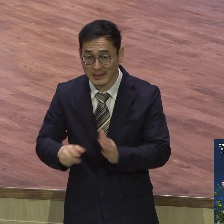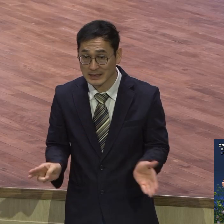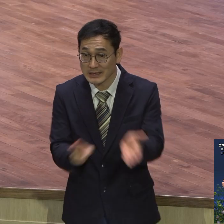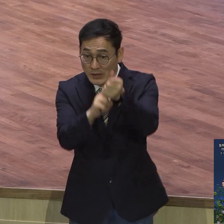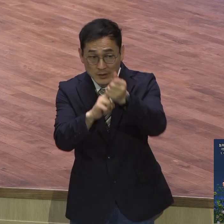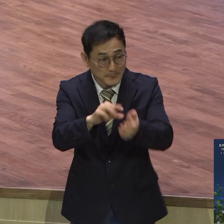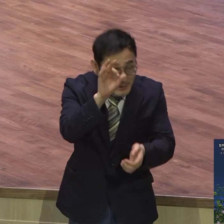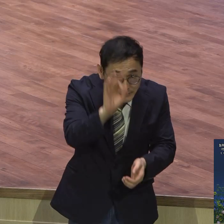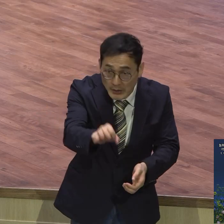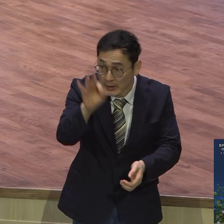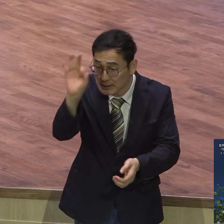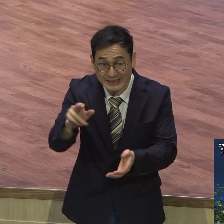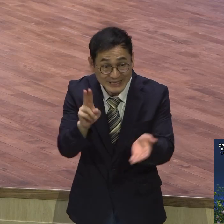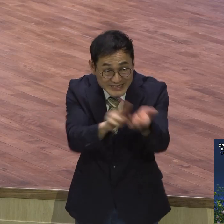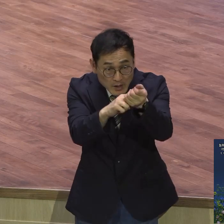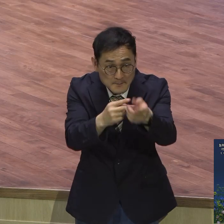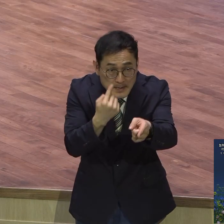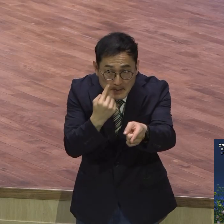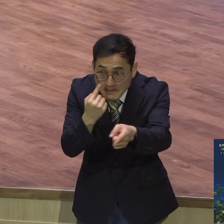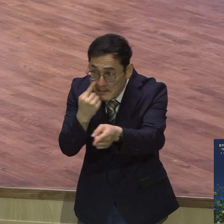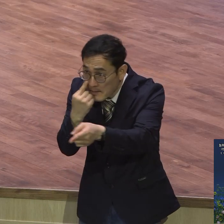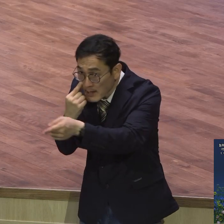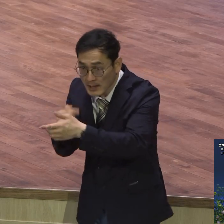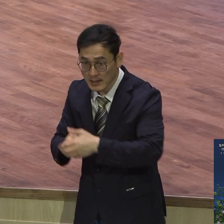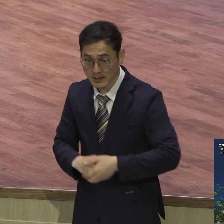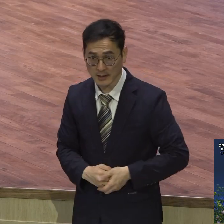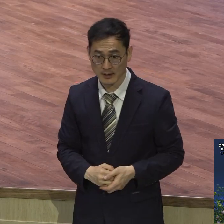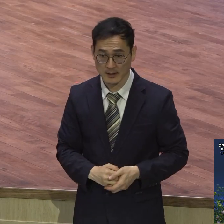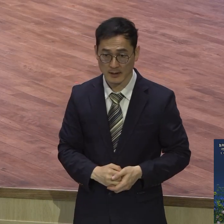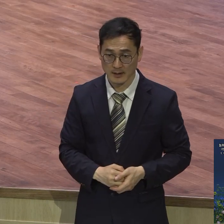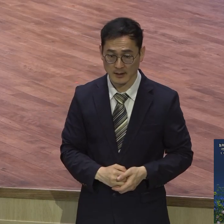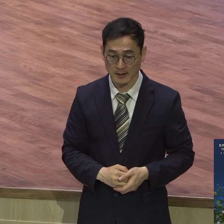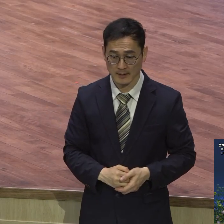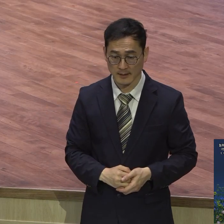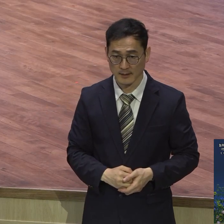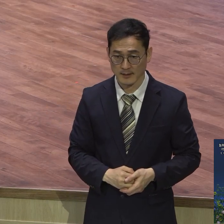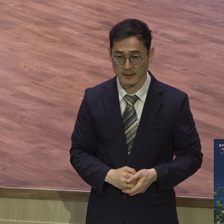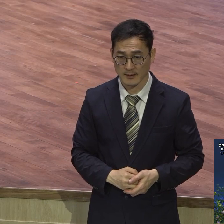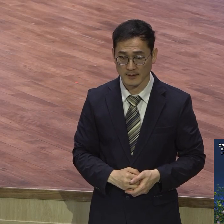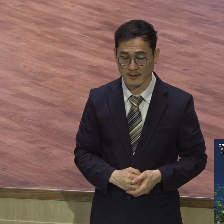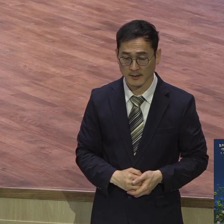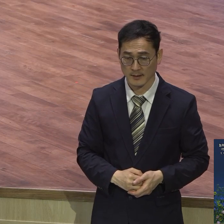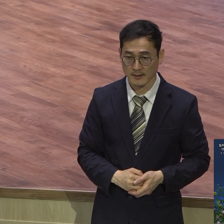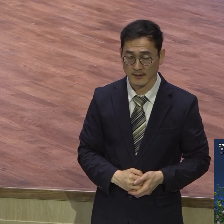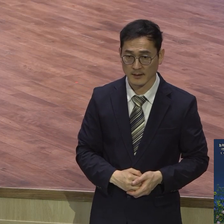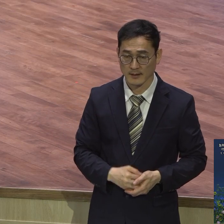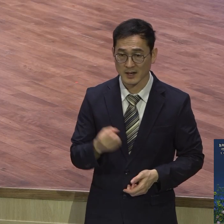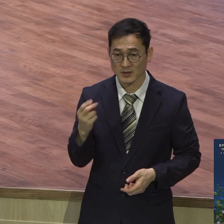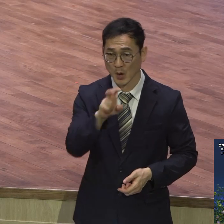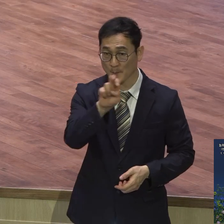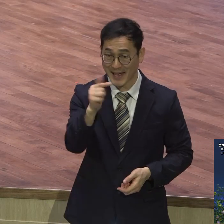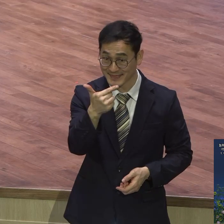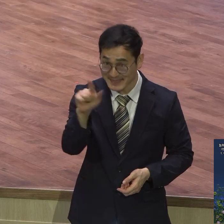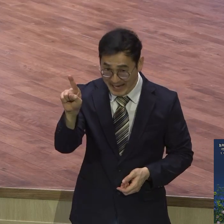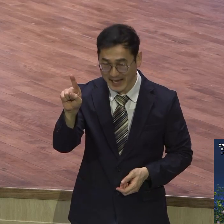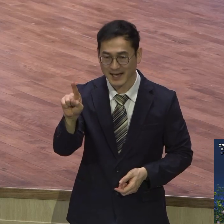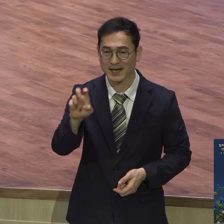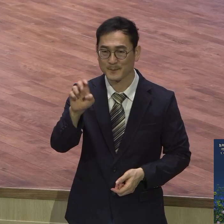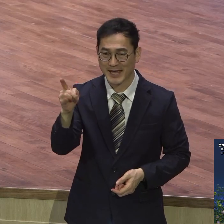체험했어요. 홍이 바다를 가라는 기독도 체험했어요. 하나님께서 만나온 메추라마 기적도 체험했어요.